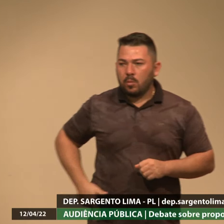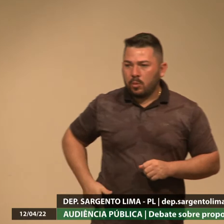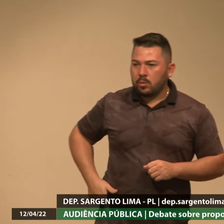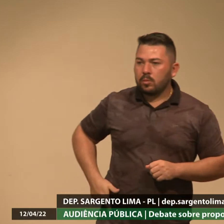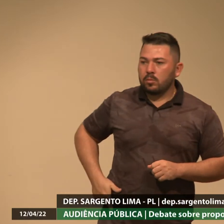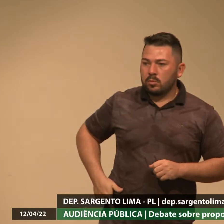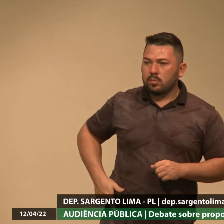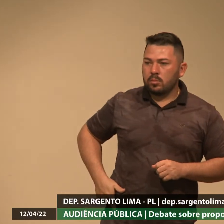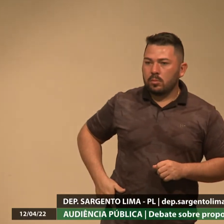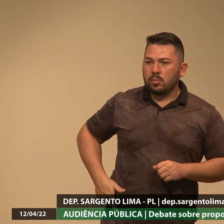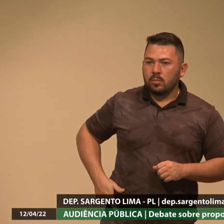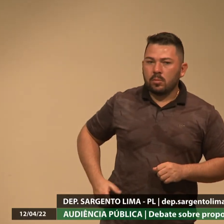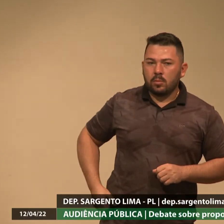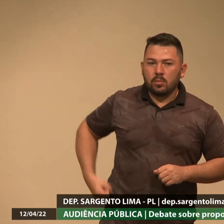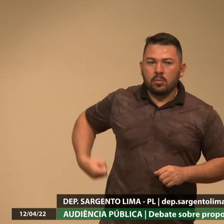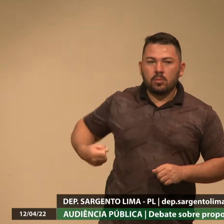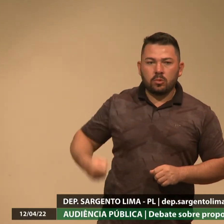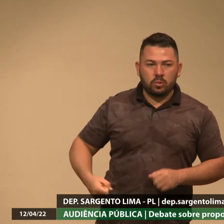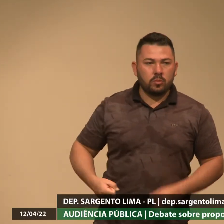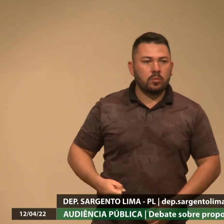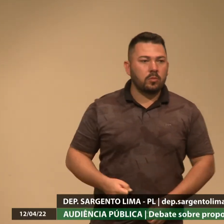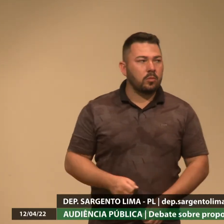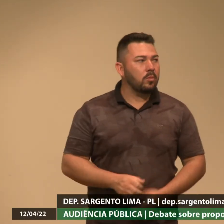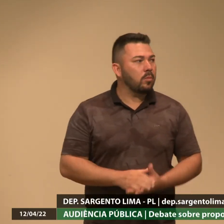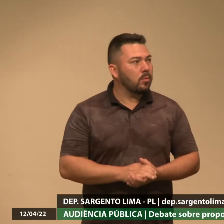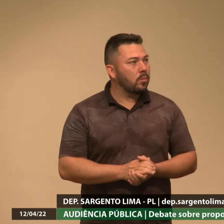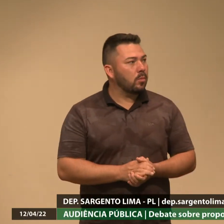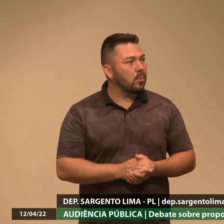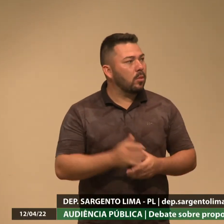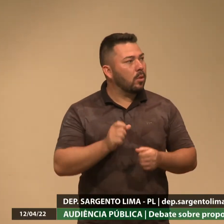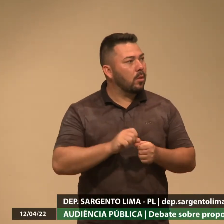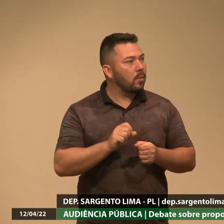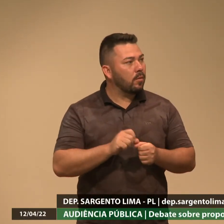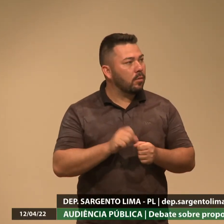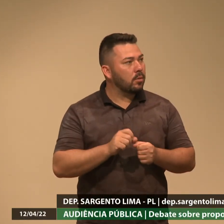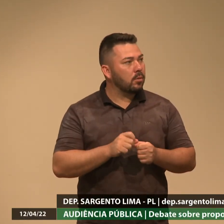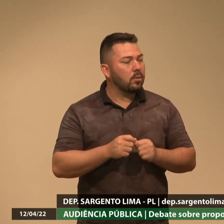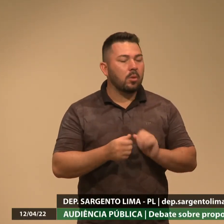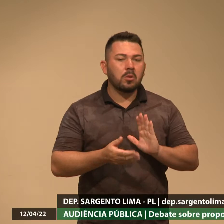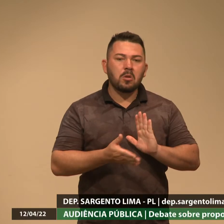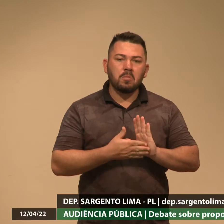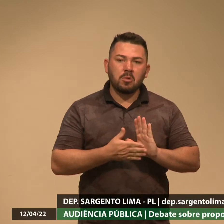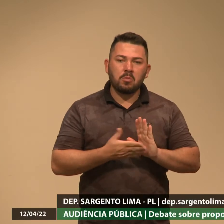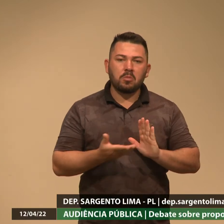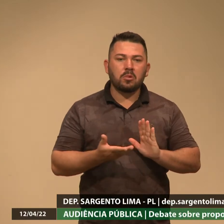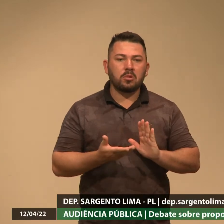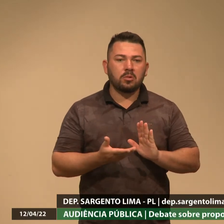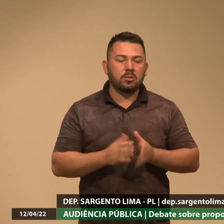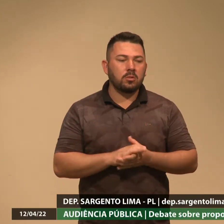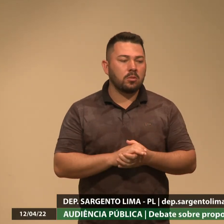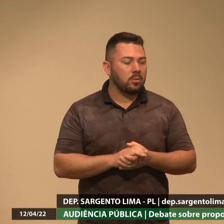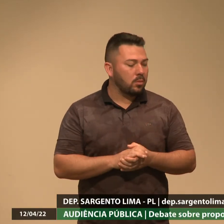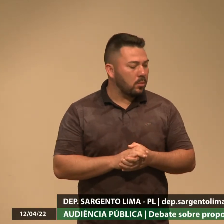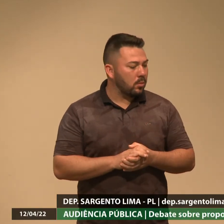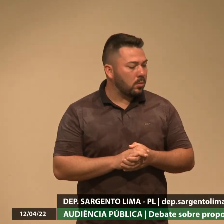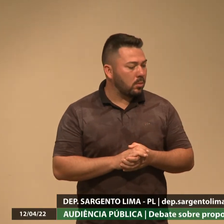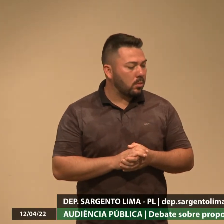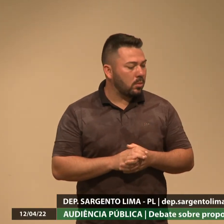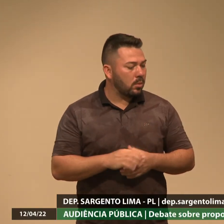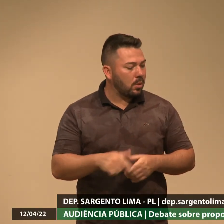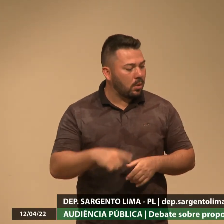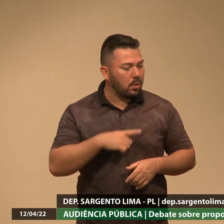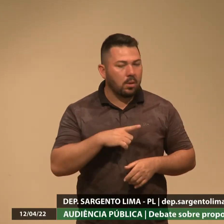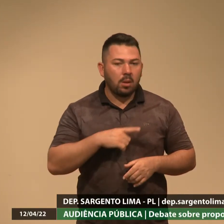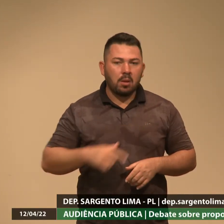vazio no meu centro eu fiz questão de propósito isso aqui tem um